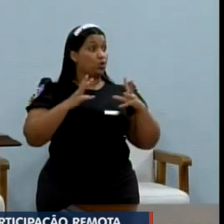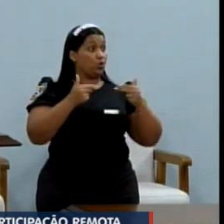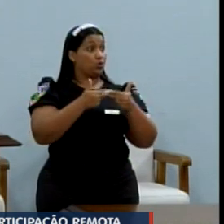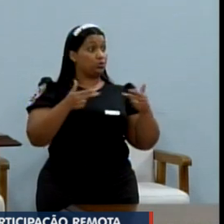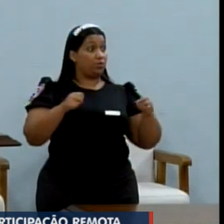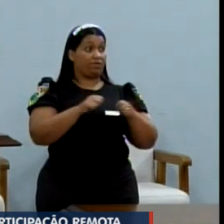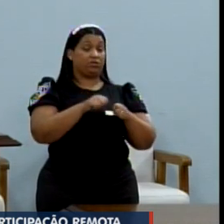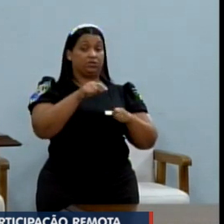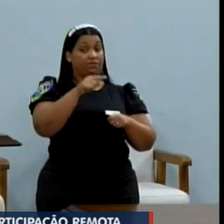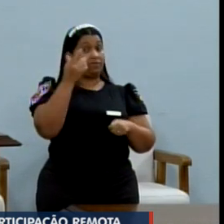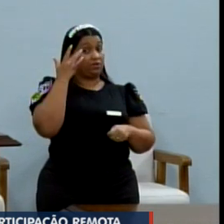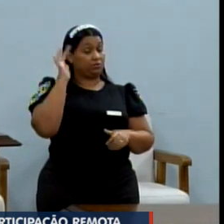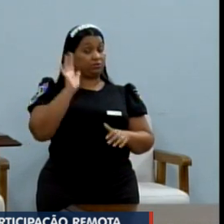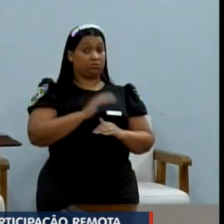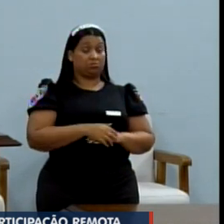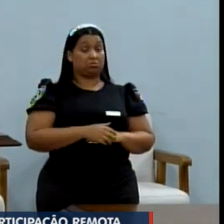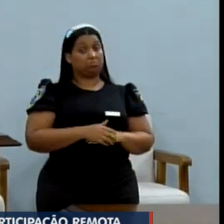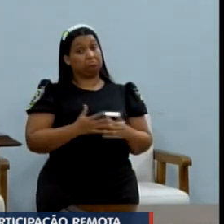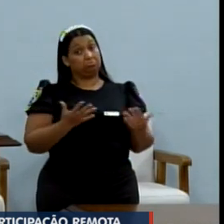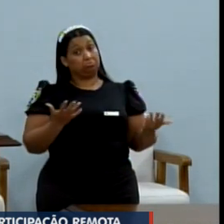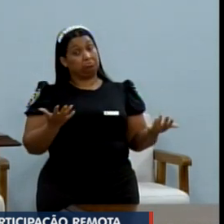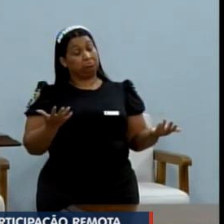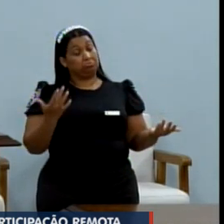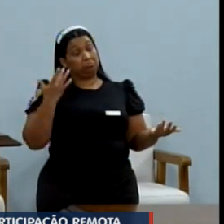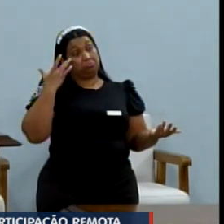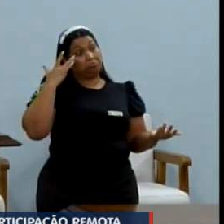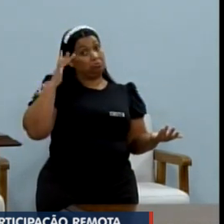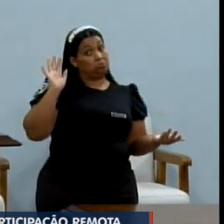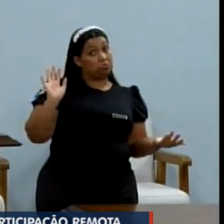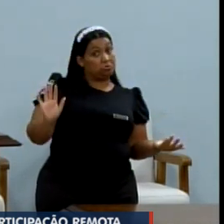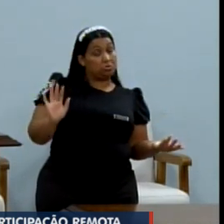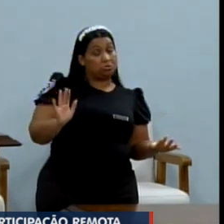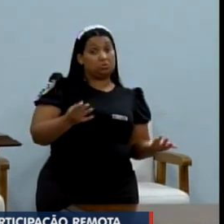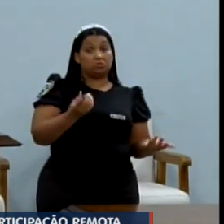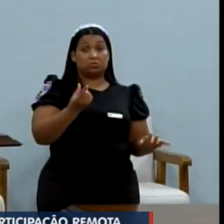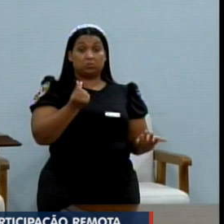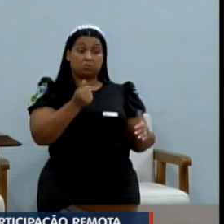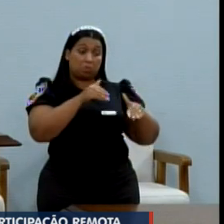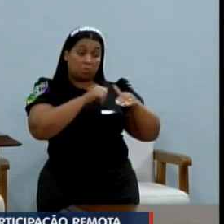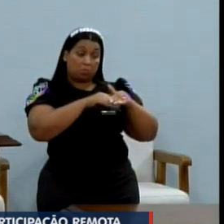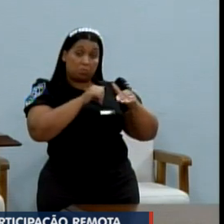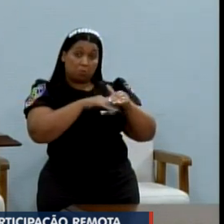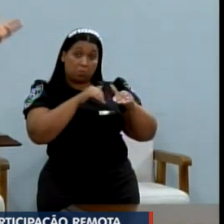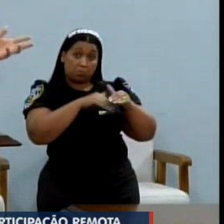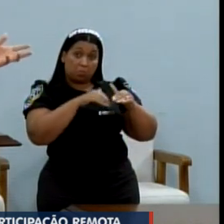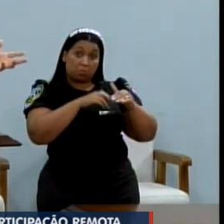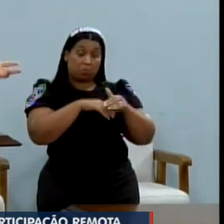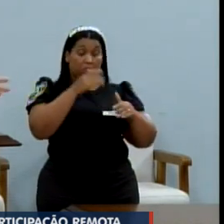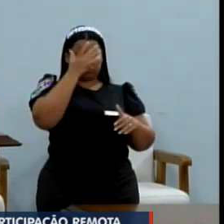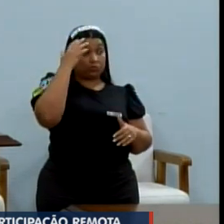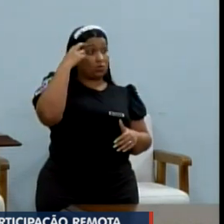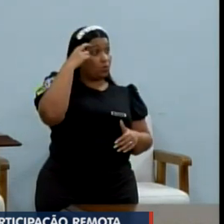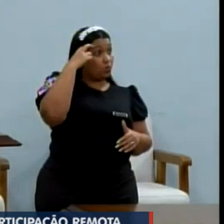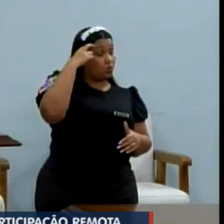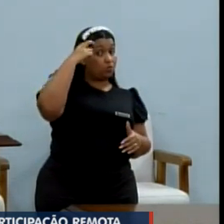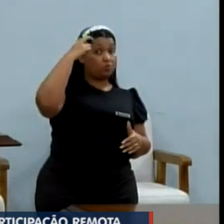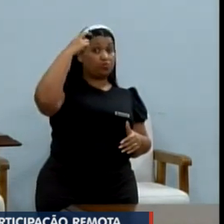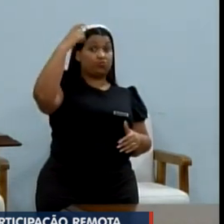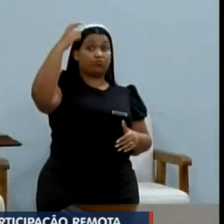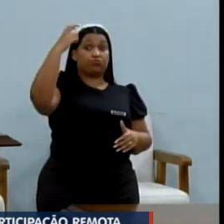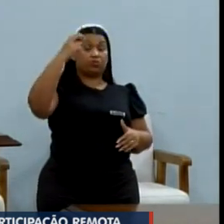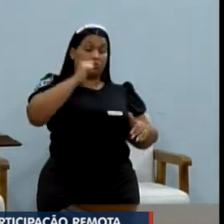faz a não ser que o Senhor seja né um poupador quanto mais né um gênio da